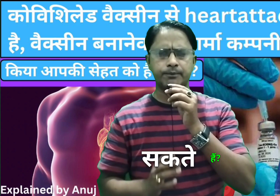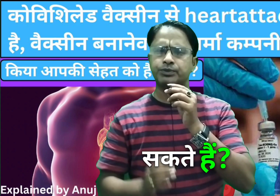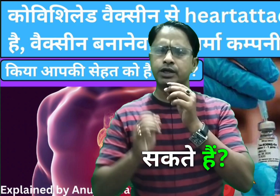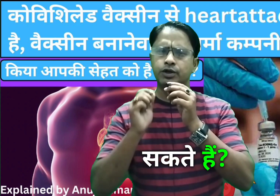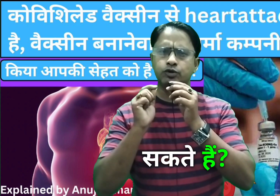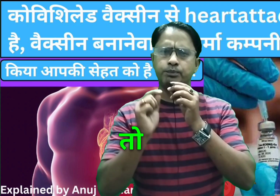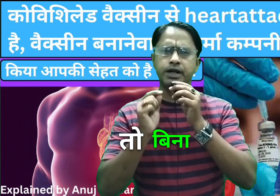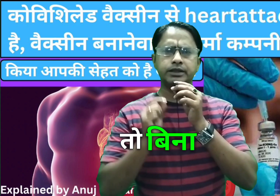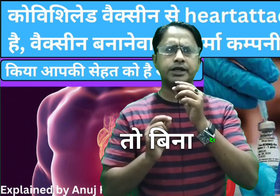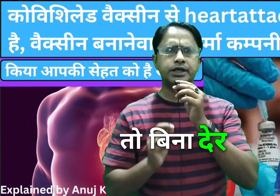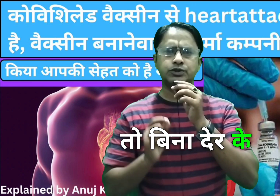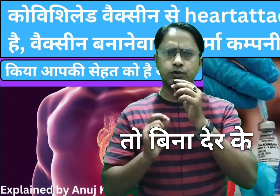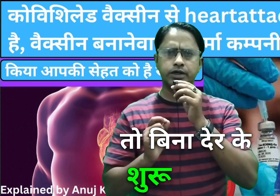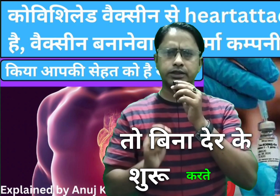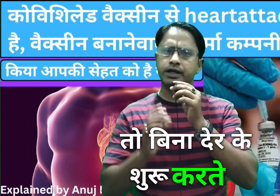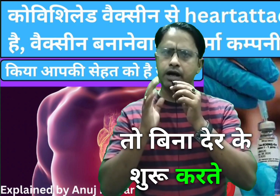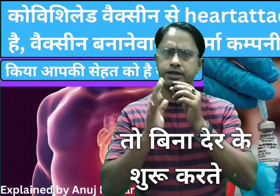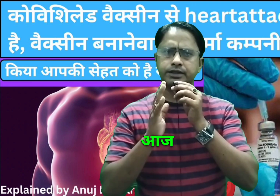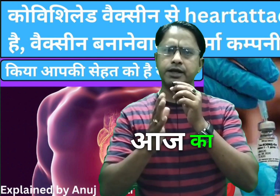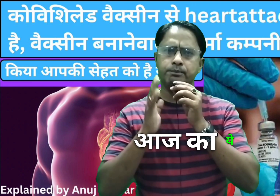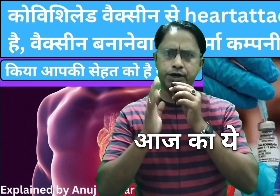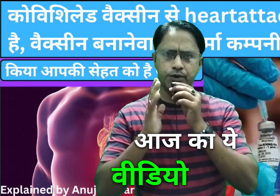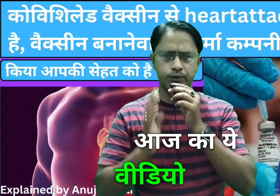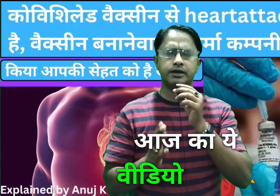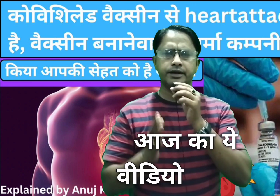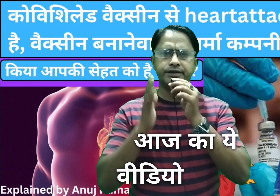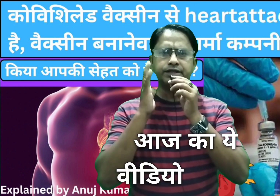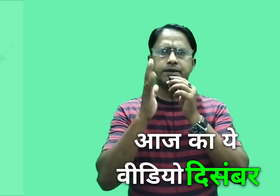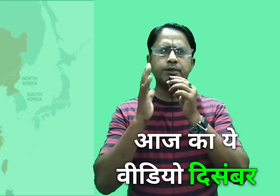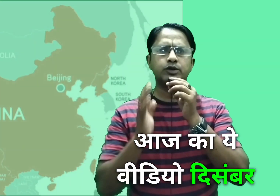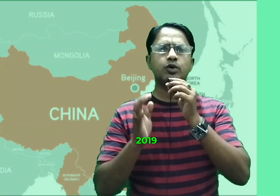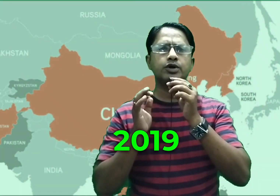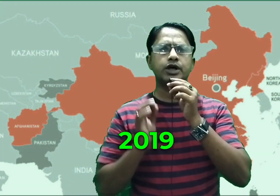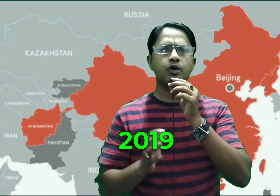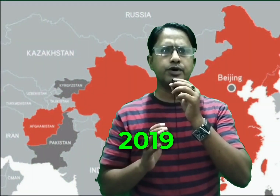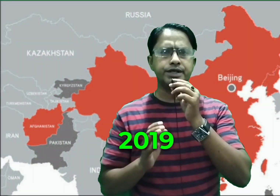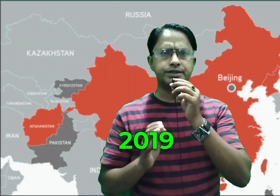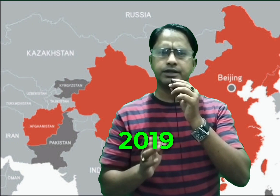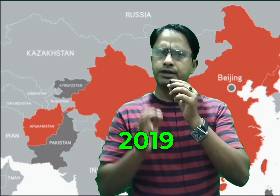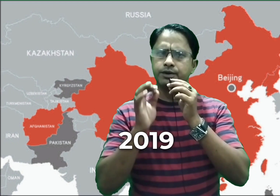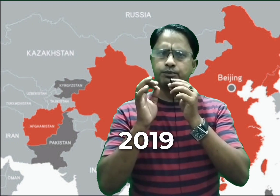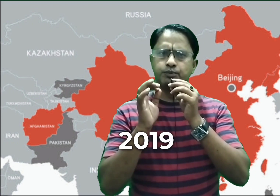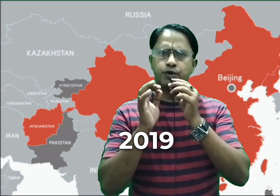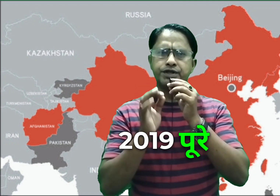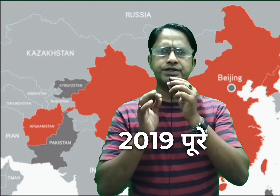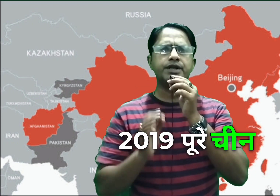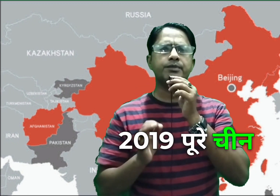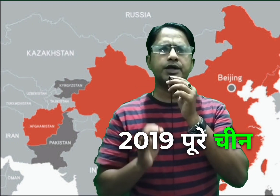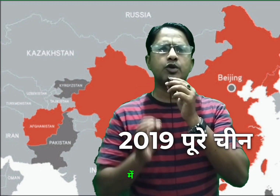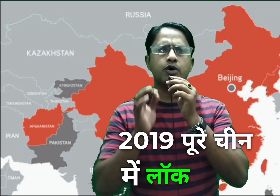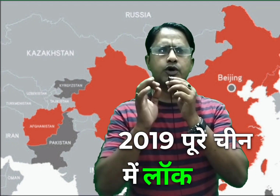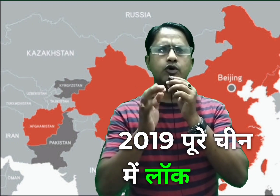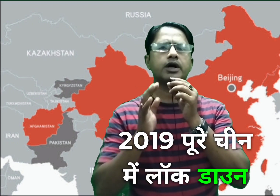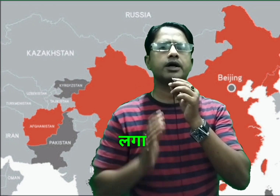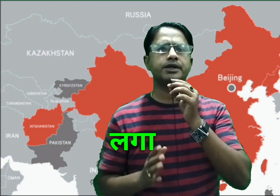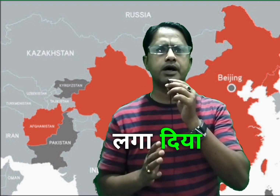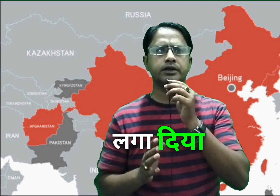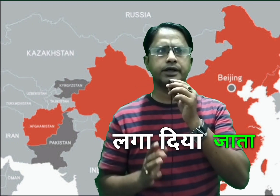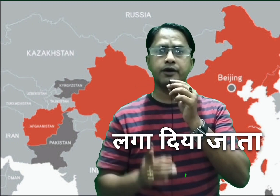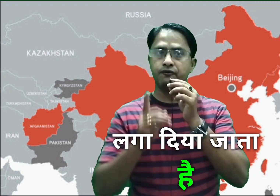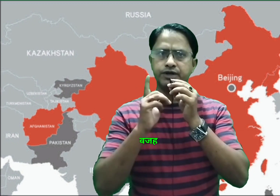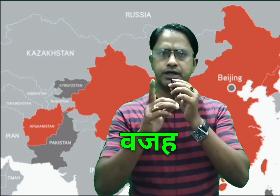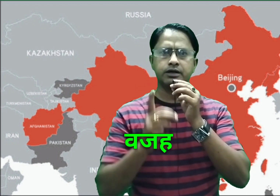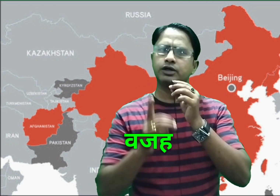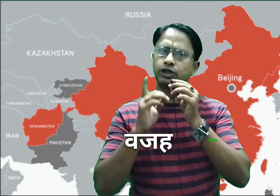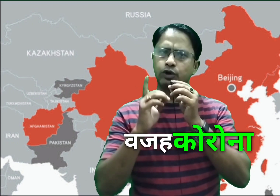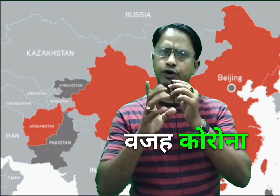कर सकते हैं। तो बिना देर के शुरू करते हैं आज का ये वीडियो। दिसंबर 2019 पूरे चीन में लॉकडाउन लगा दिया